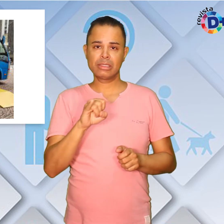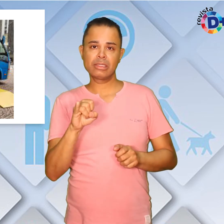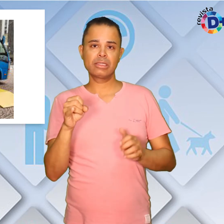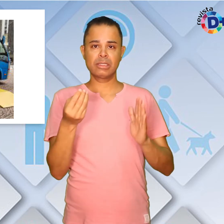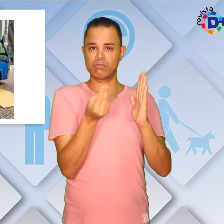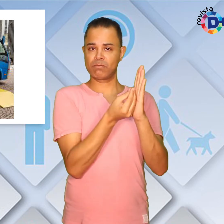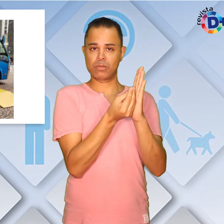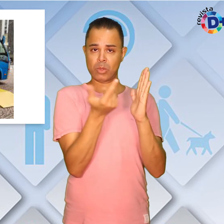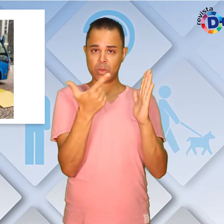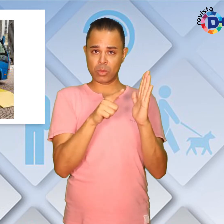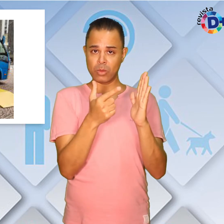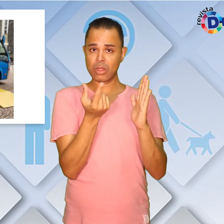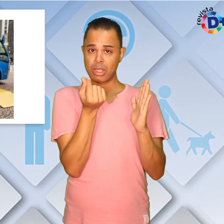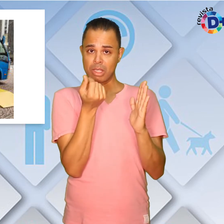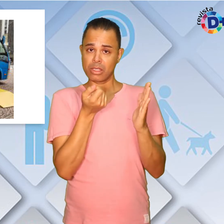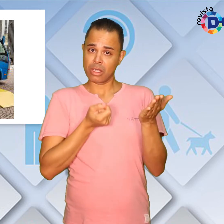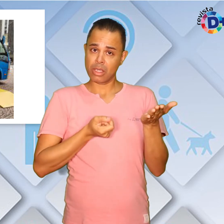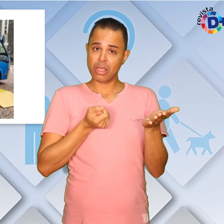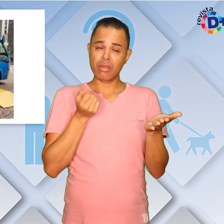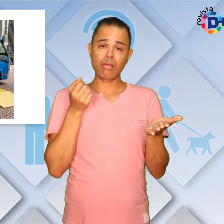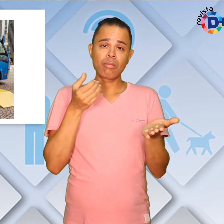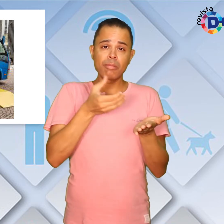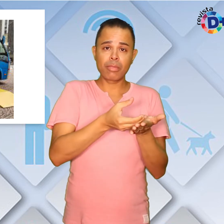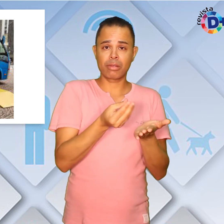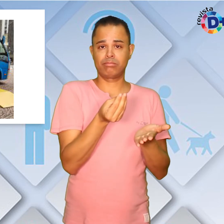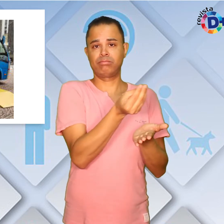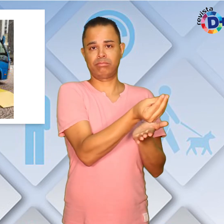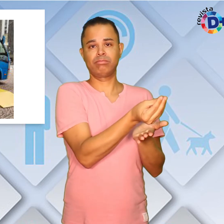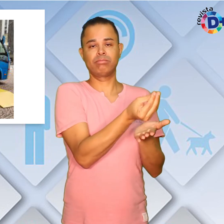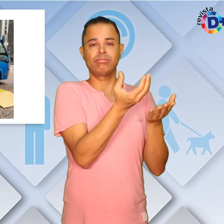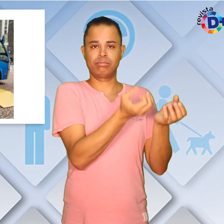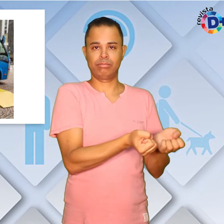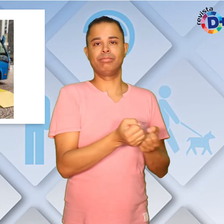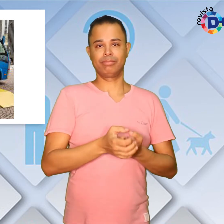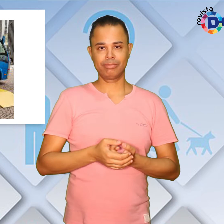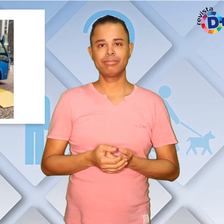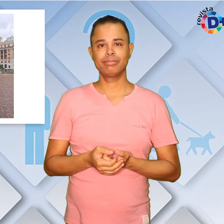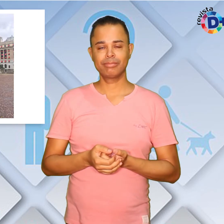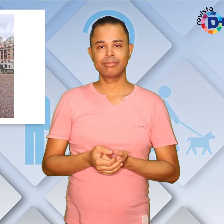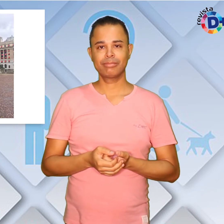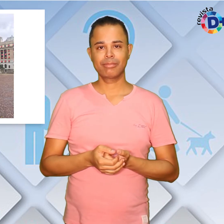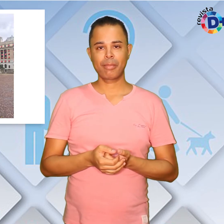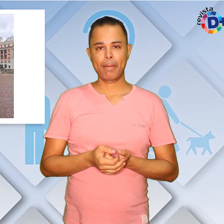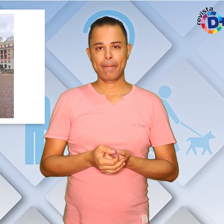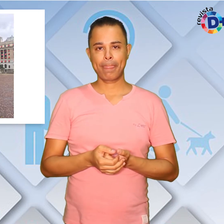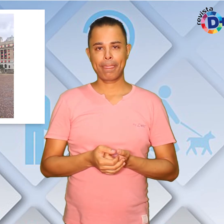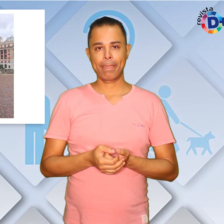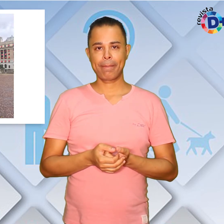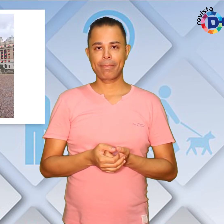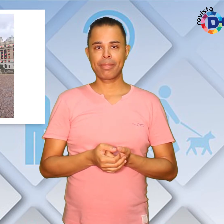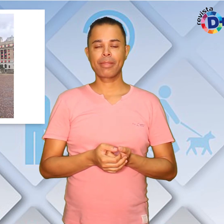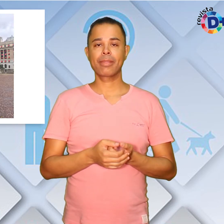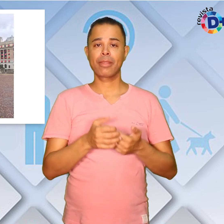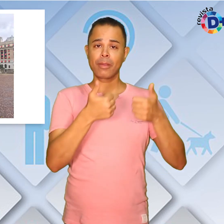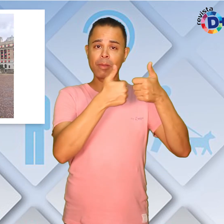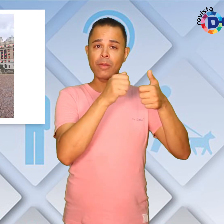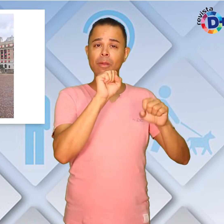4 reais no caso de pagamentos em dinheiro fabricados pela marcopolo volare